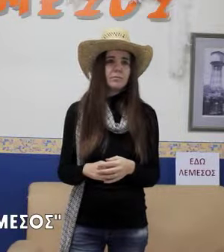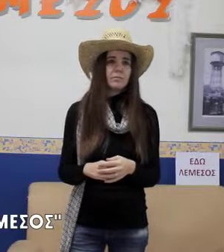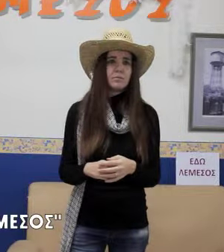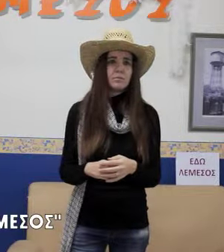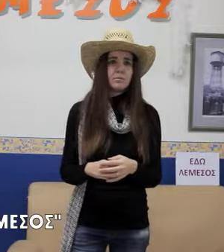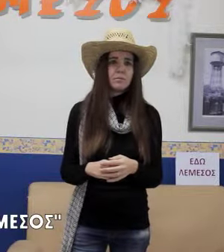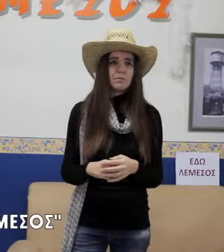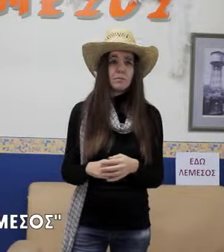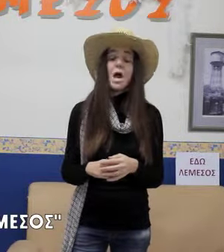Εκκίνηση,